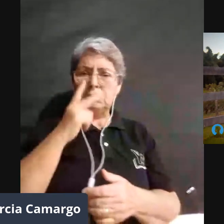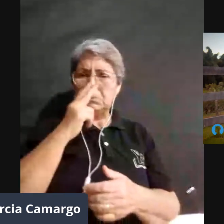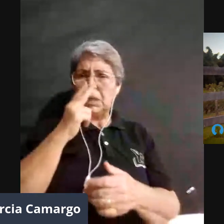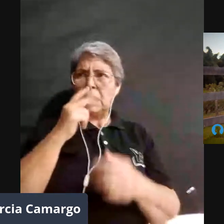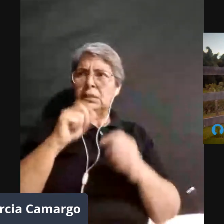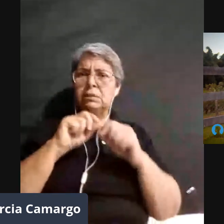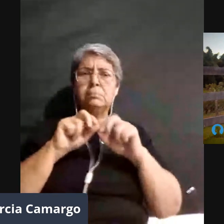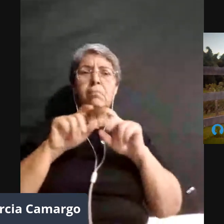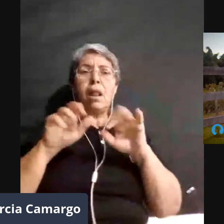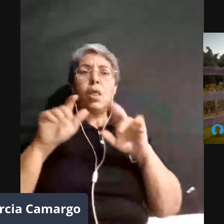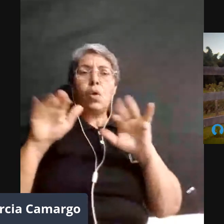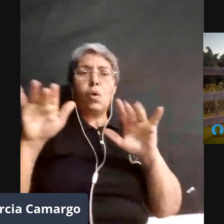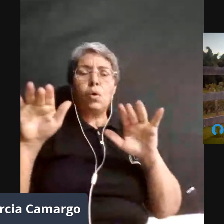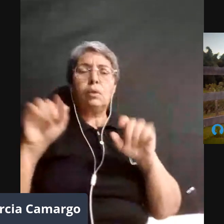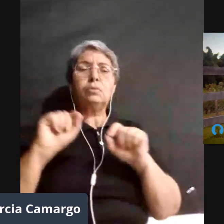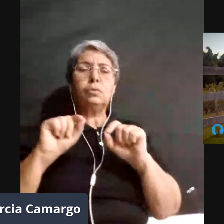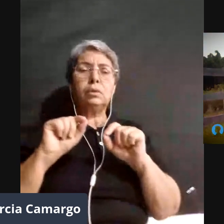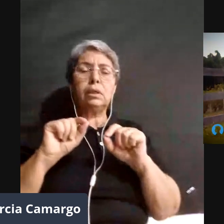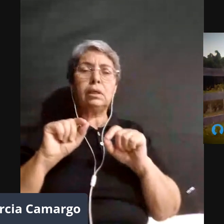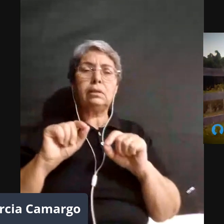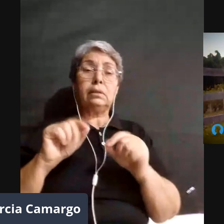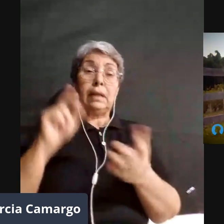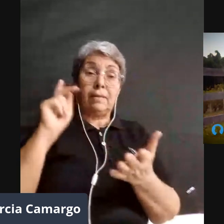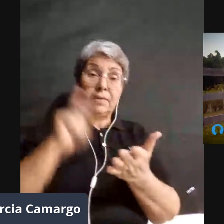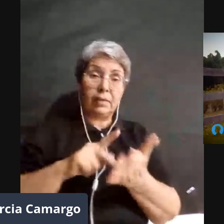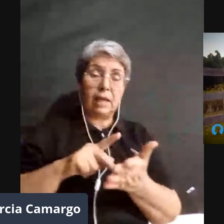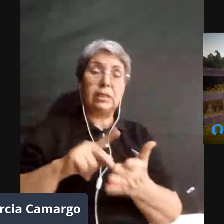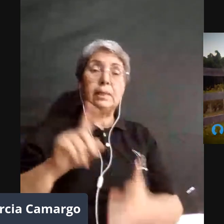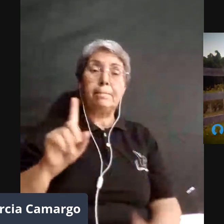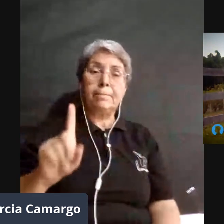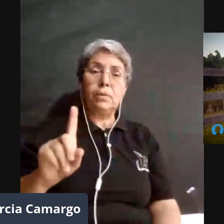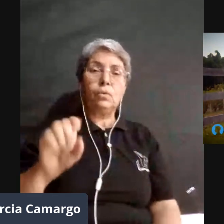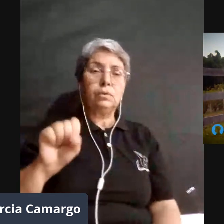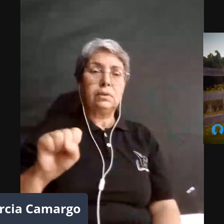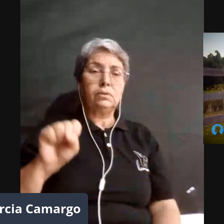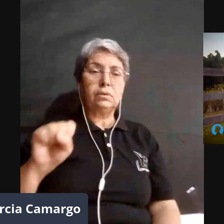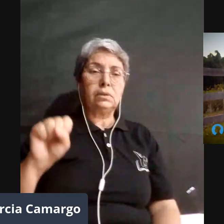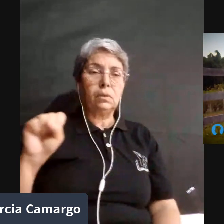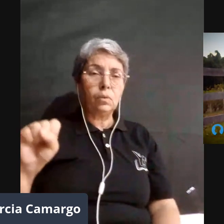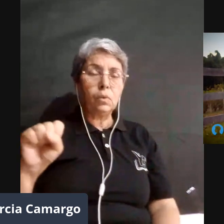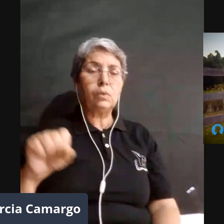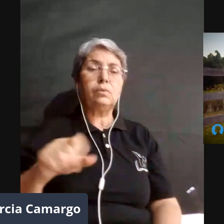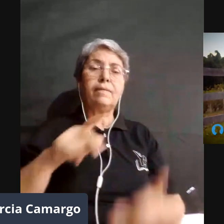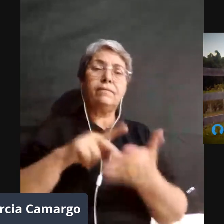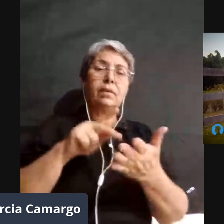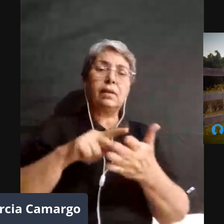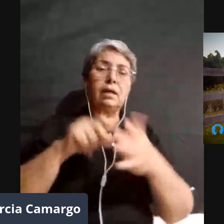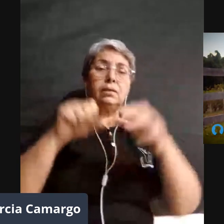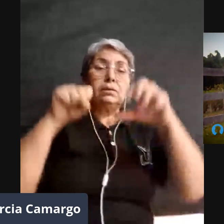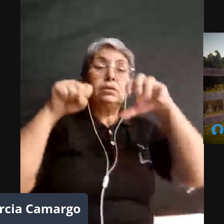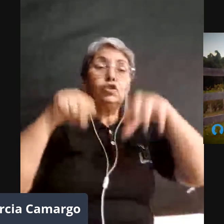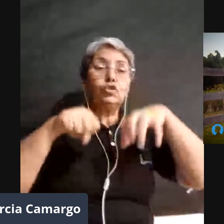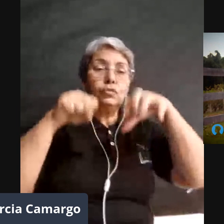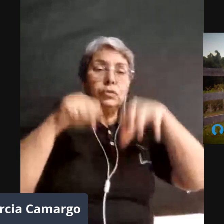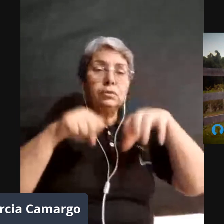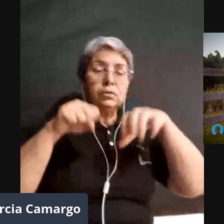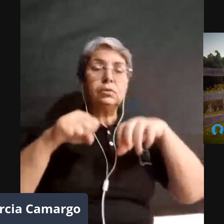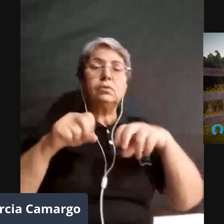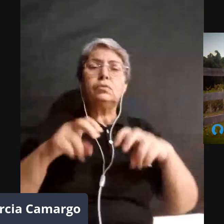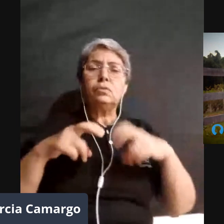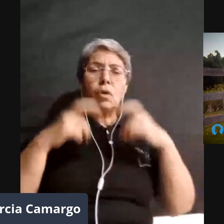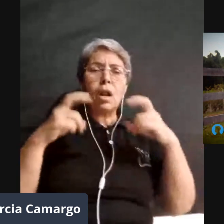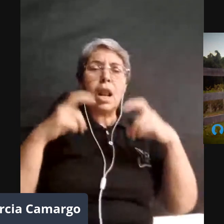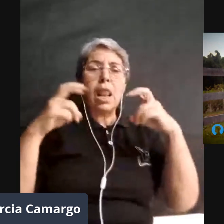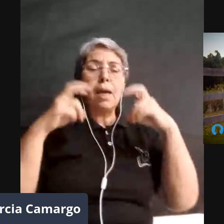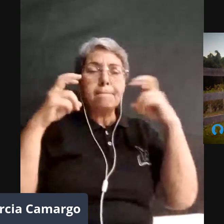A verdade sobre o que aconteceu em 1888, sobre o começo da chuva serôdia, o alto clamor de Apocalipse 18, tem